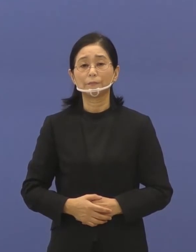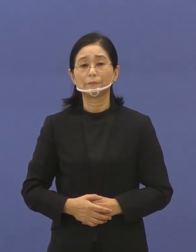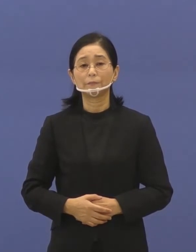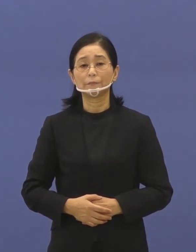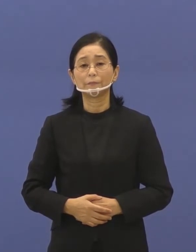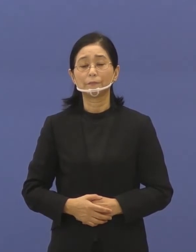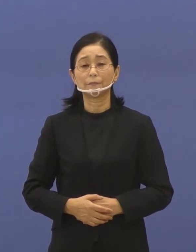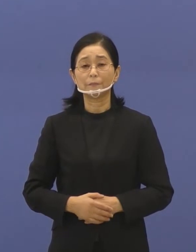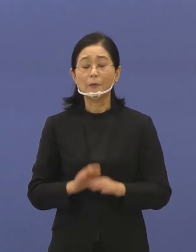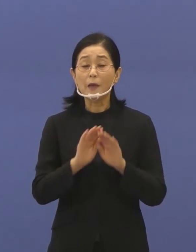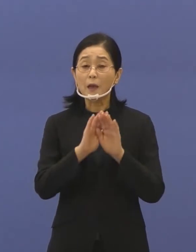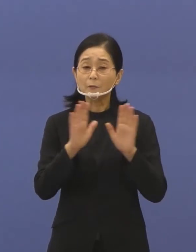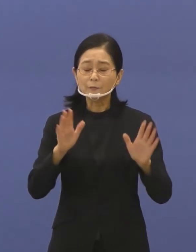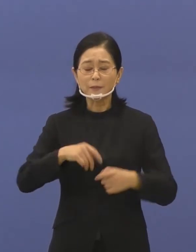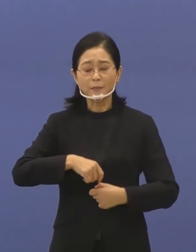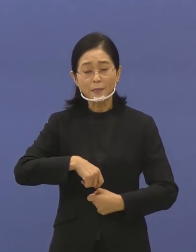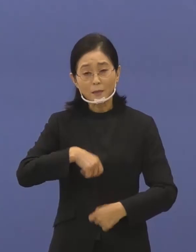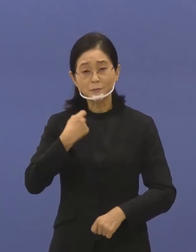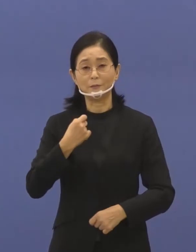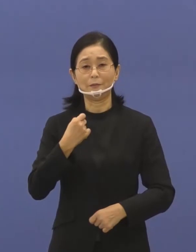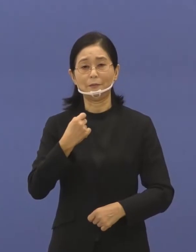公明正大、